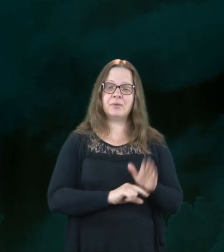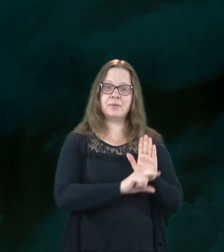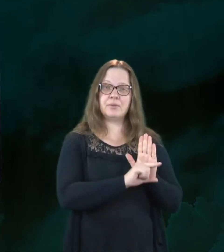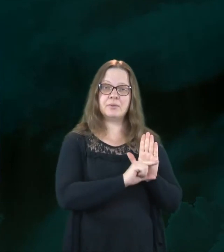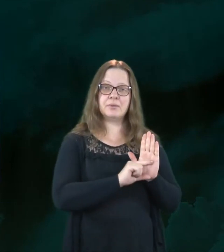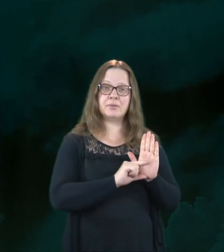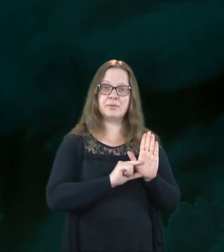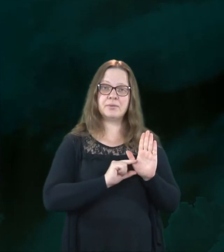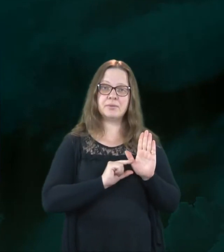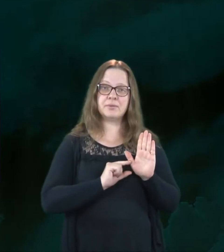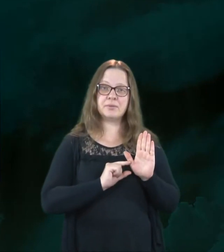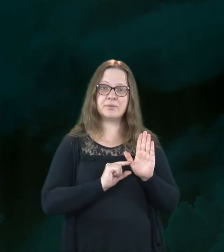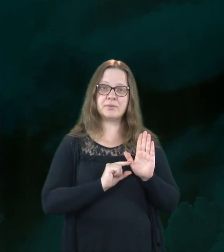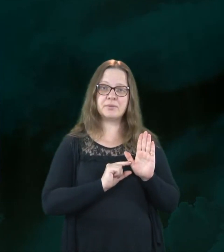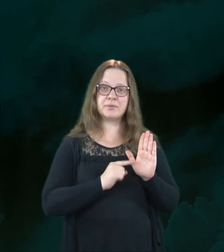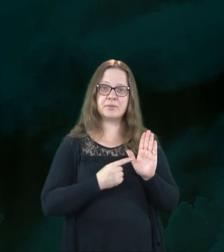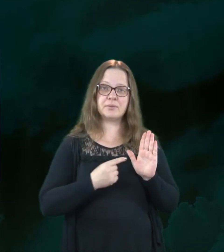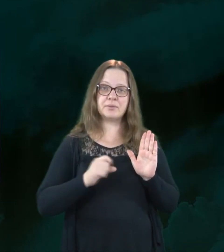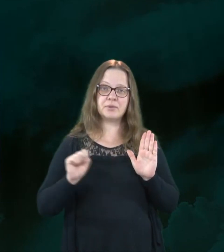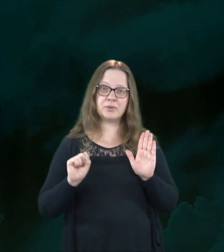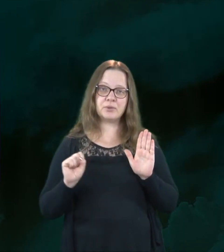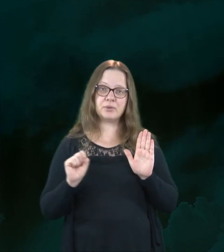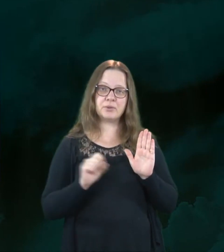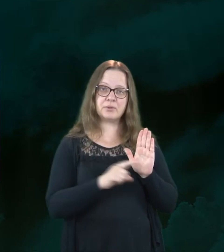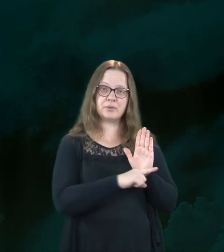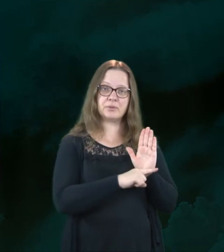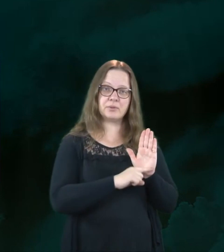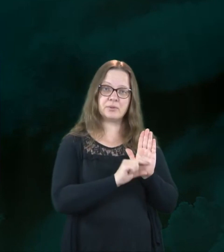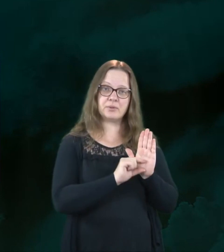versículos 18 e 19.